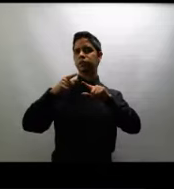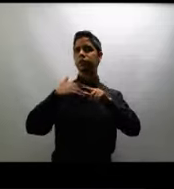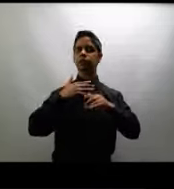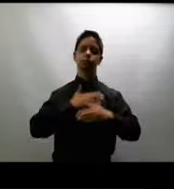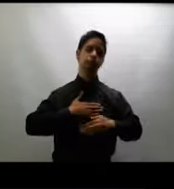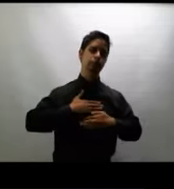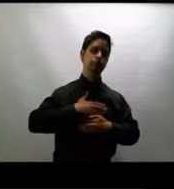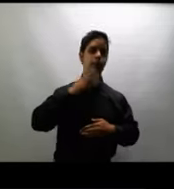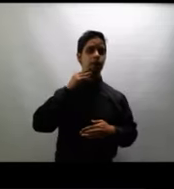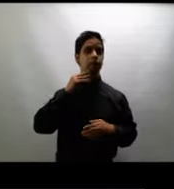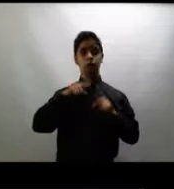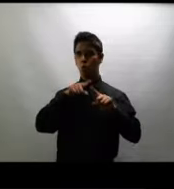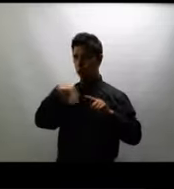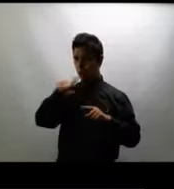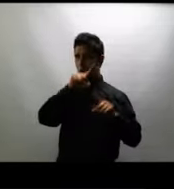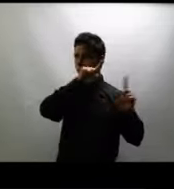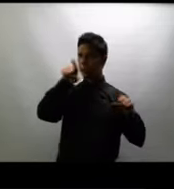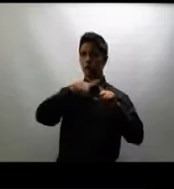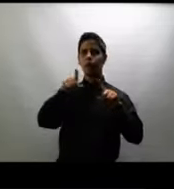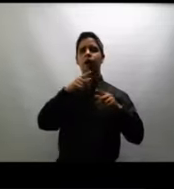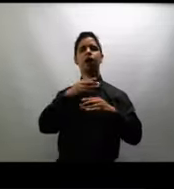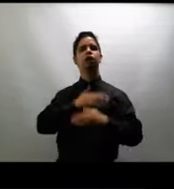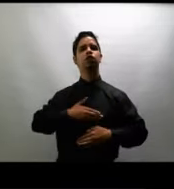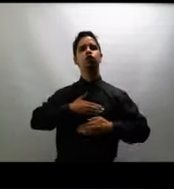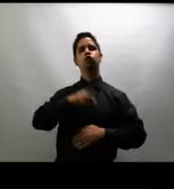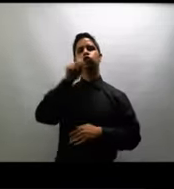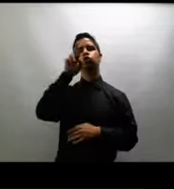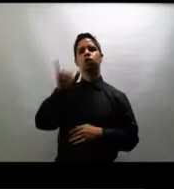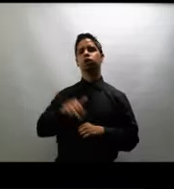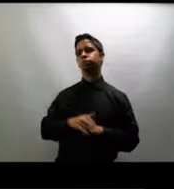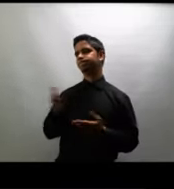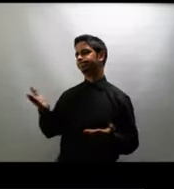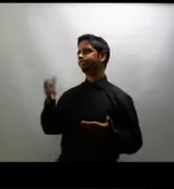también para que te lo disfruteri.